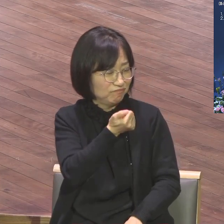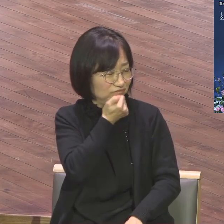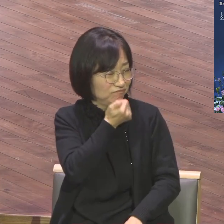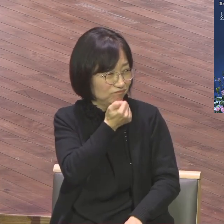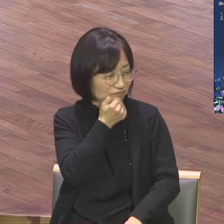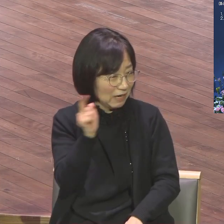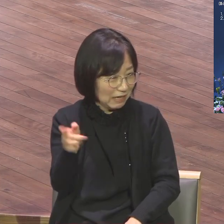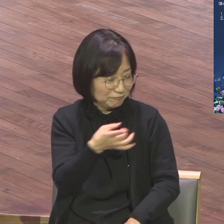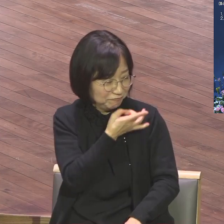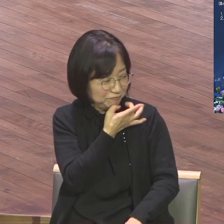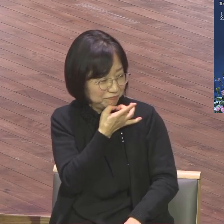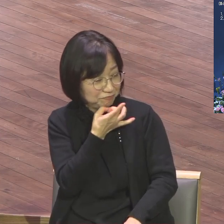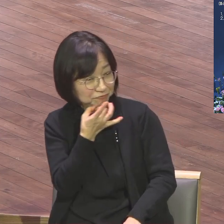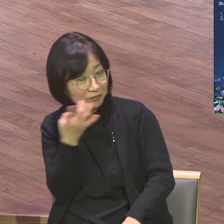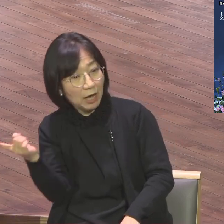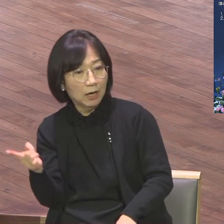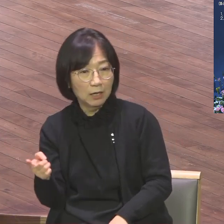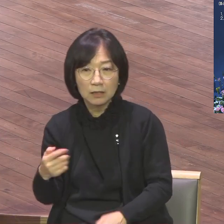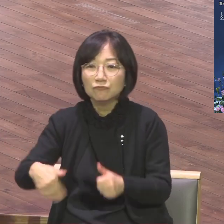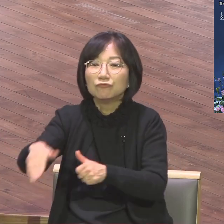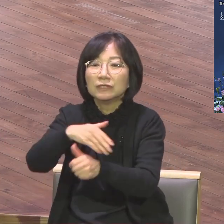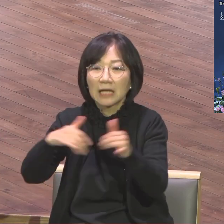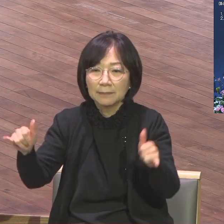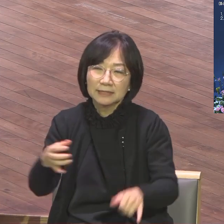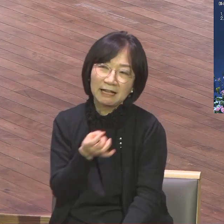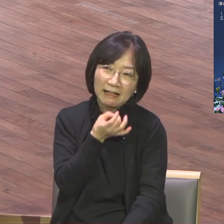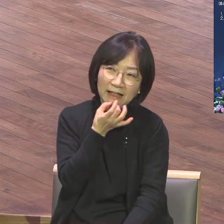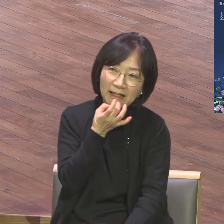예수님한테 잔다 그러니까 비웃지요.